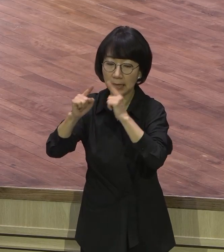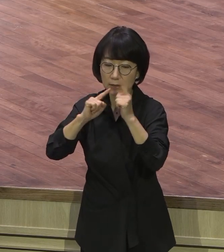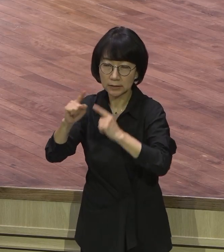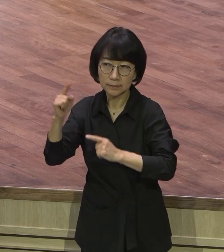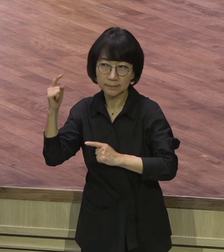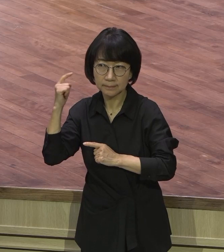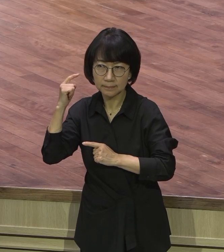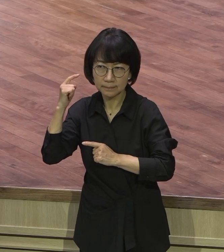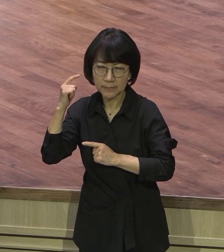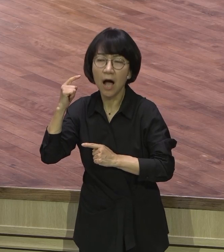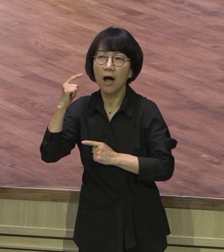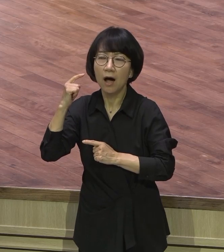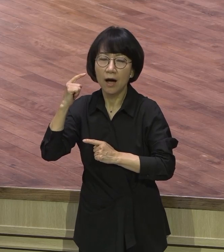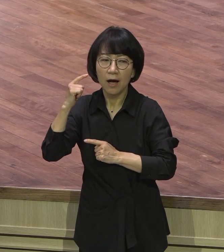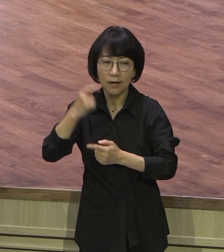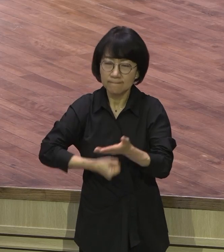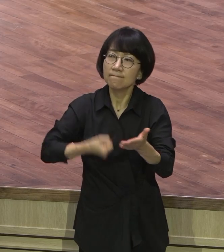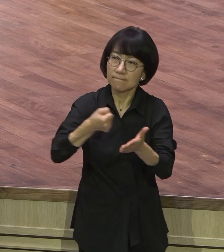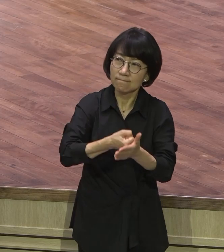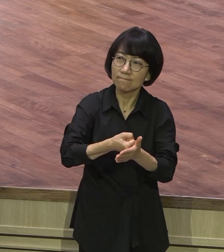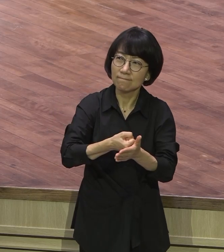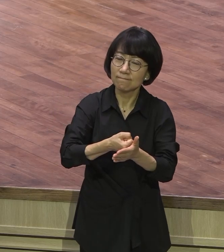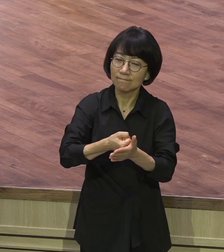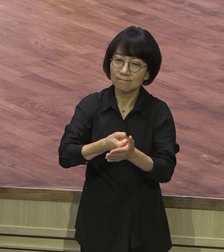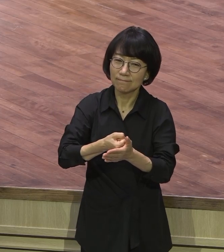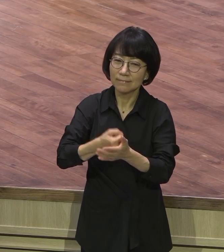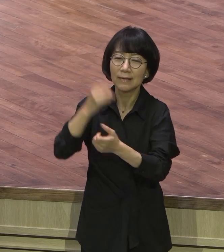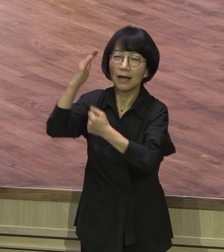하시겠어요 사람 말 들으면 못하다가 하나님 말씀 들었는데